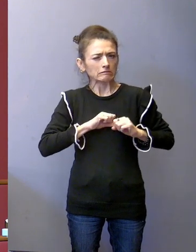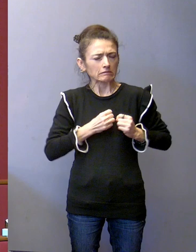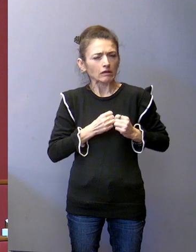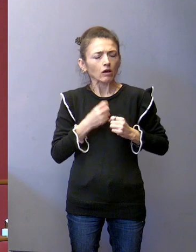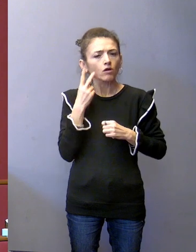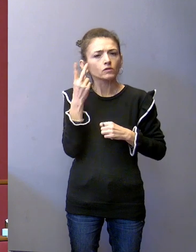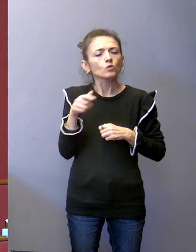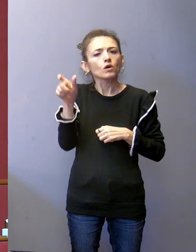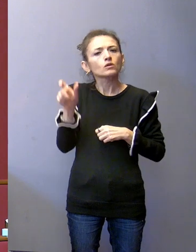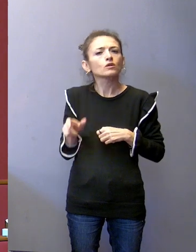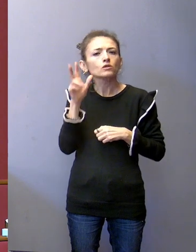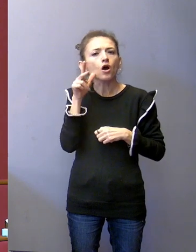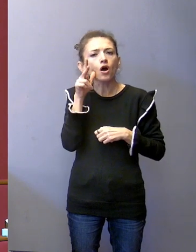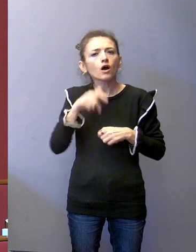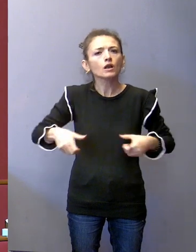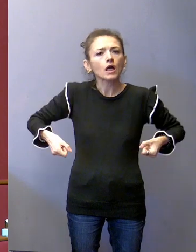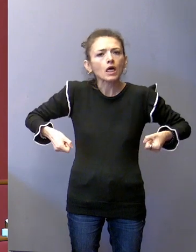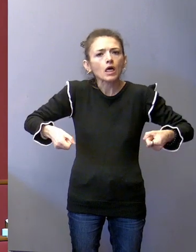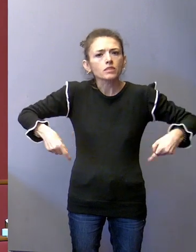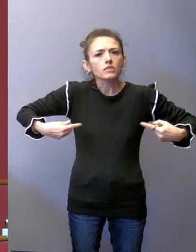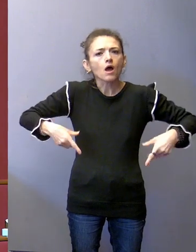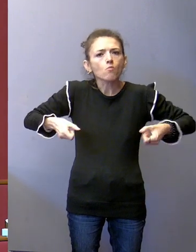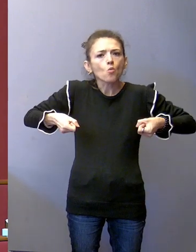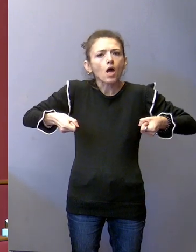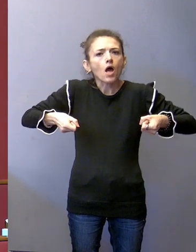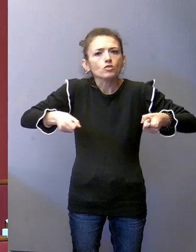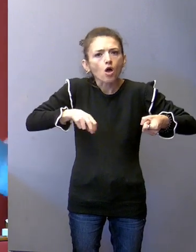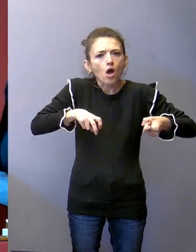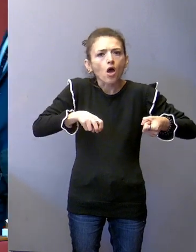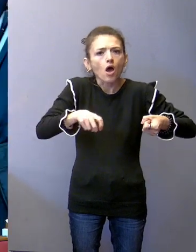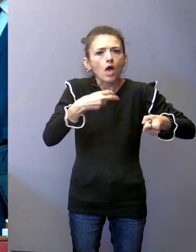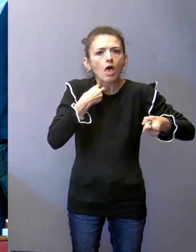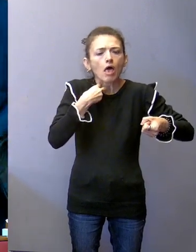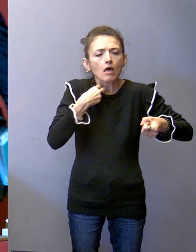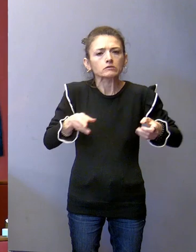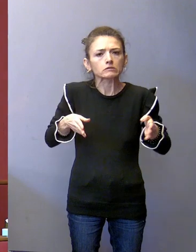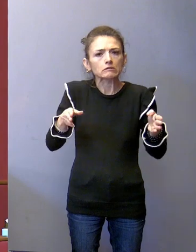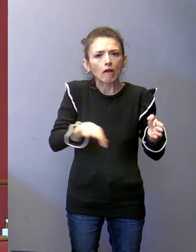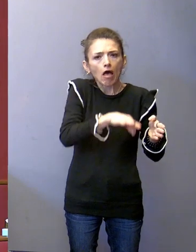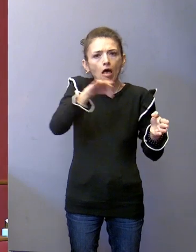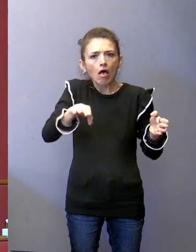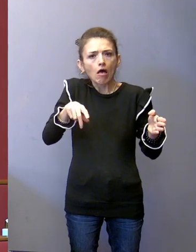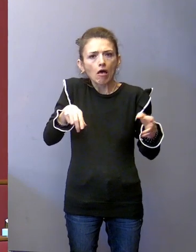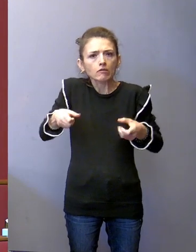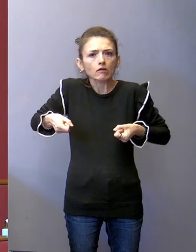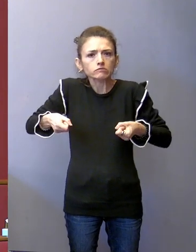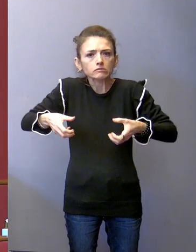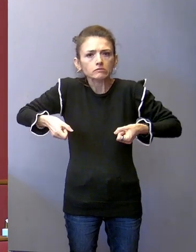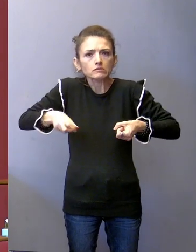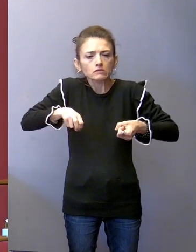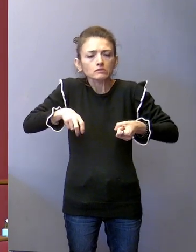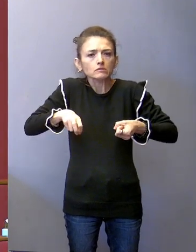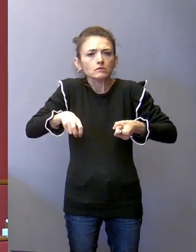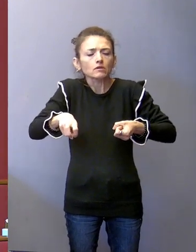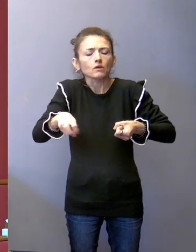costretta a camminare in mezzo alla strada e questa cosa qua inammissibile Allora ci siamo ulteriormente mobilitati abbiamo